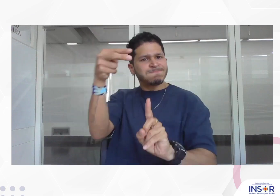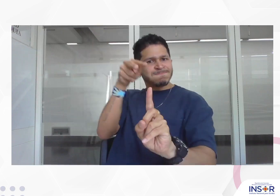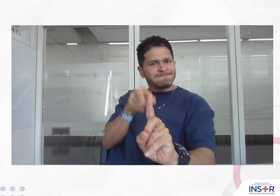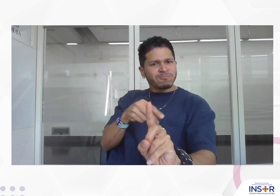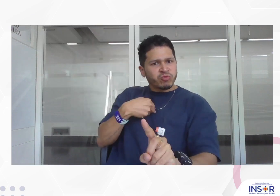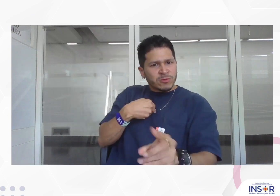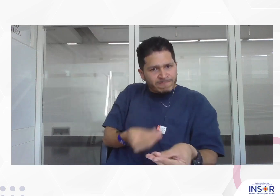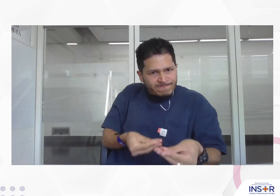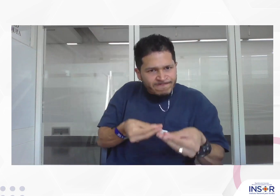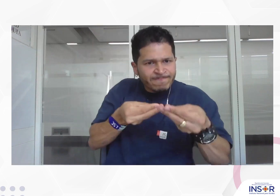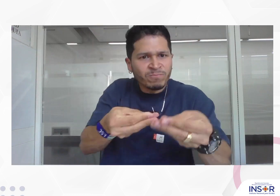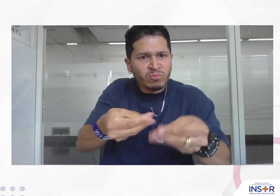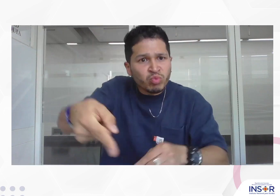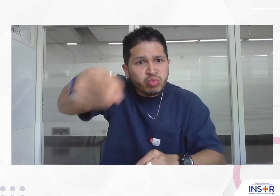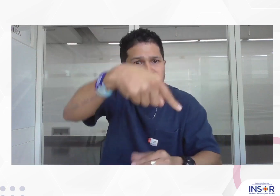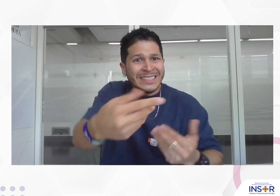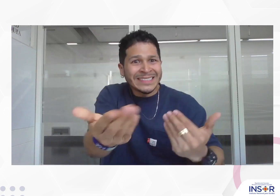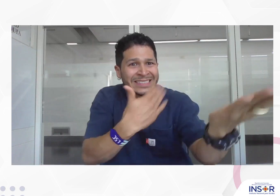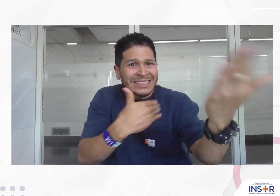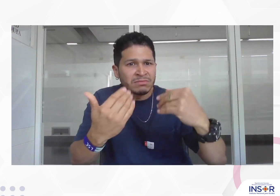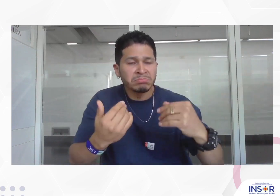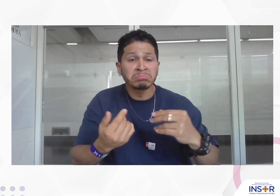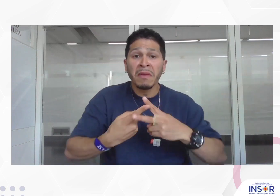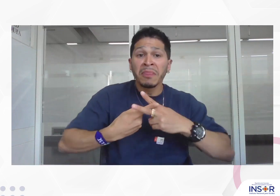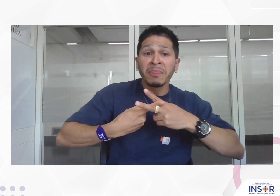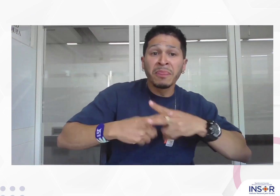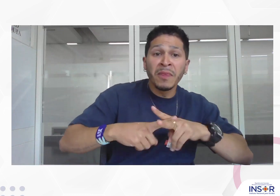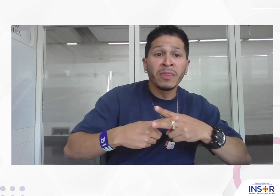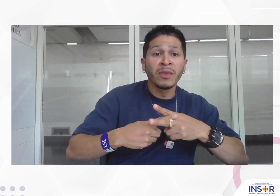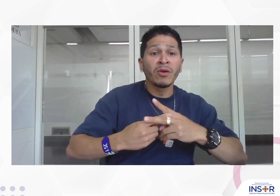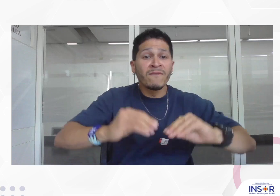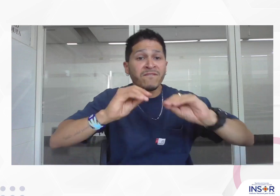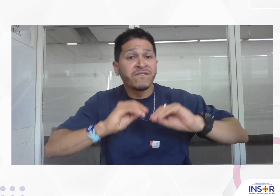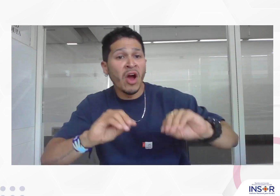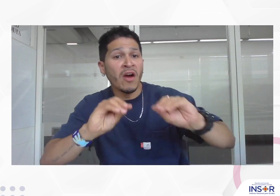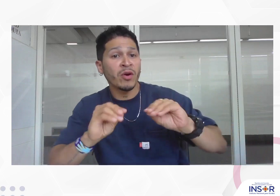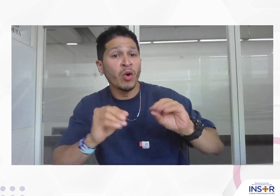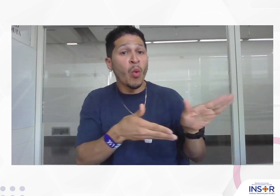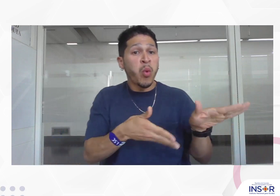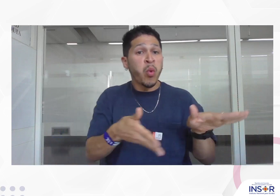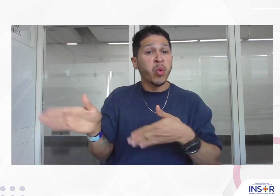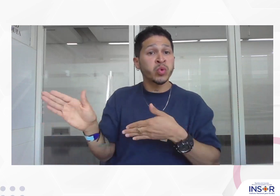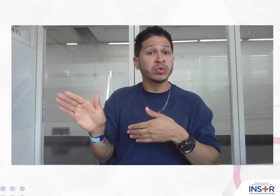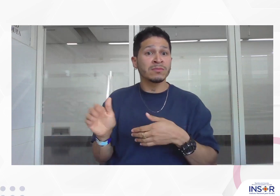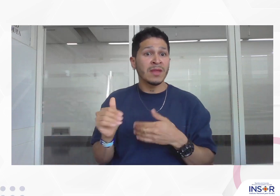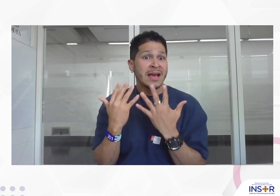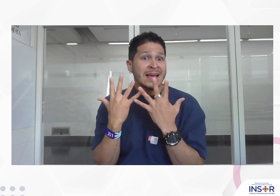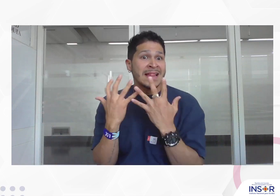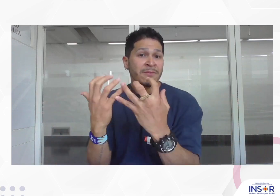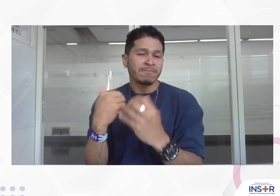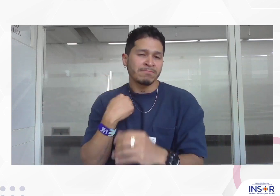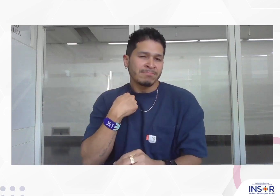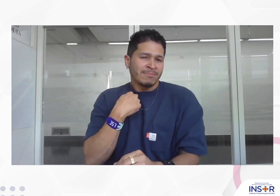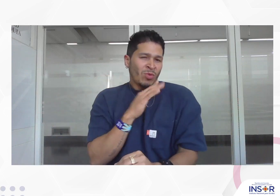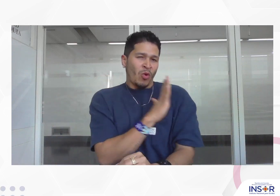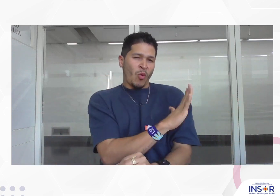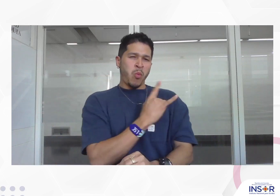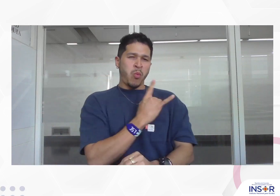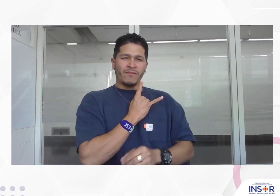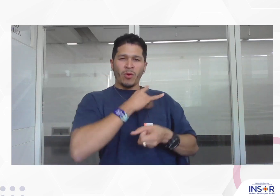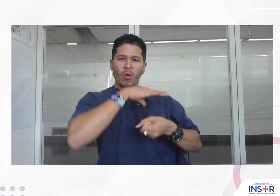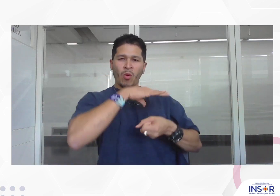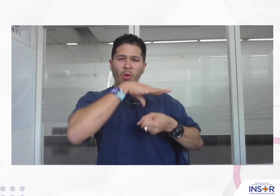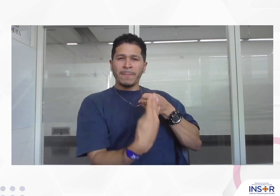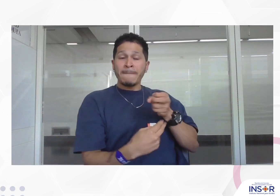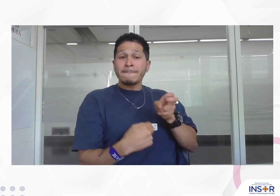hablar sobre este concepto que pues surge desde mi perspectiva, pero es importante que se hagan